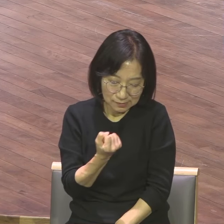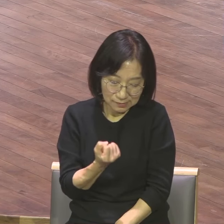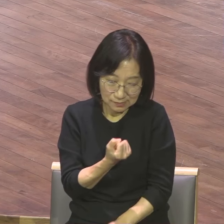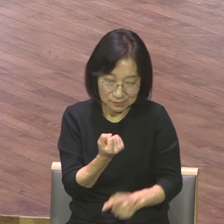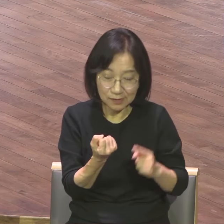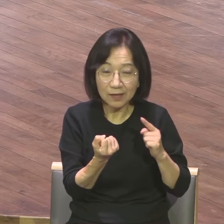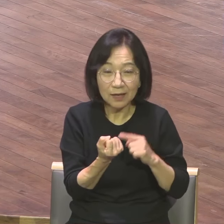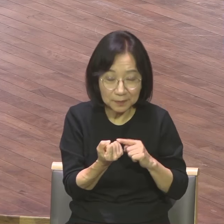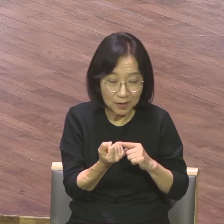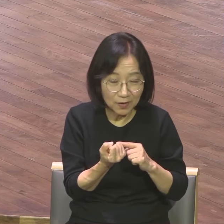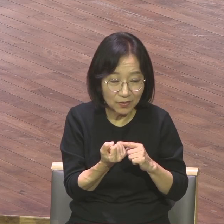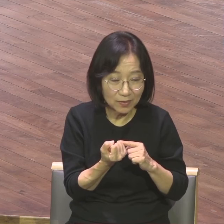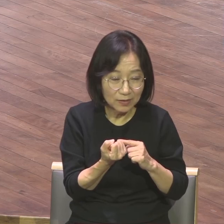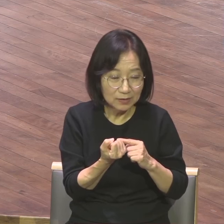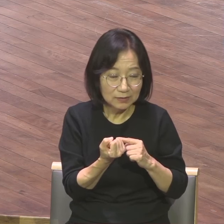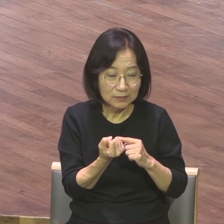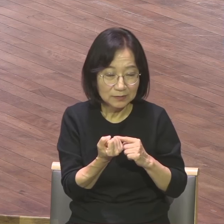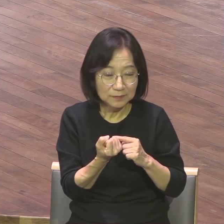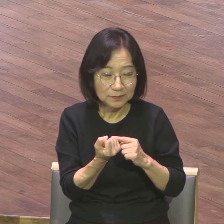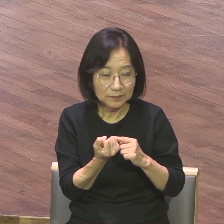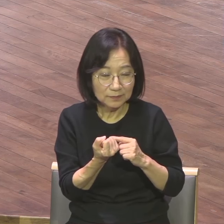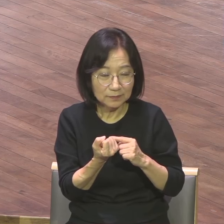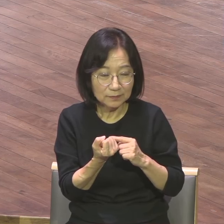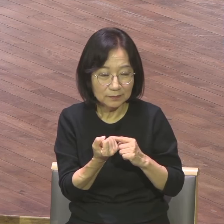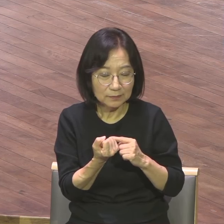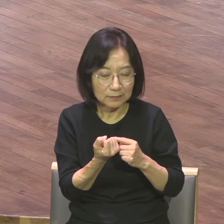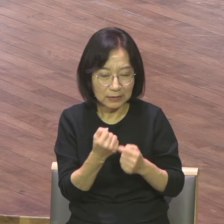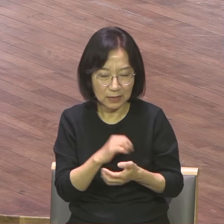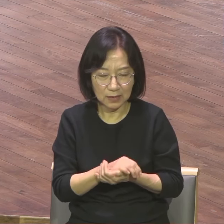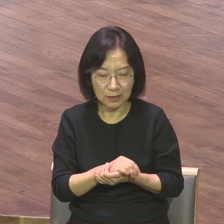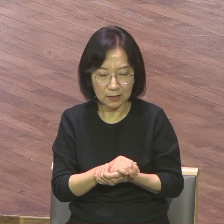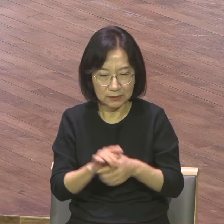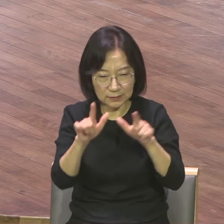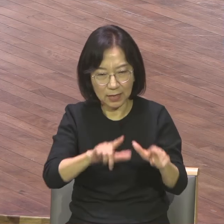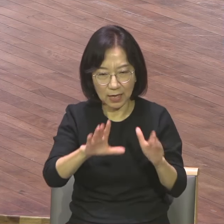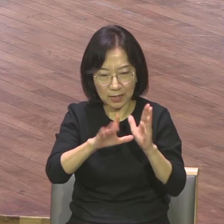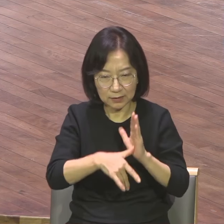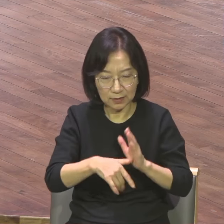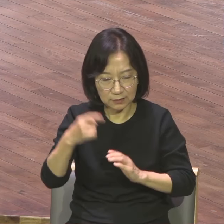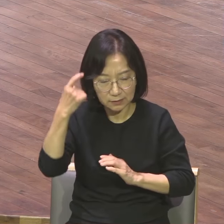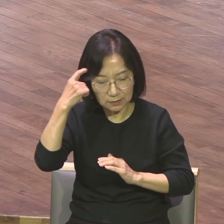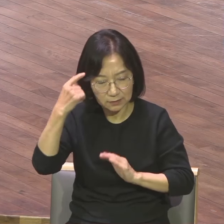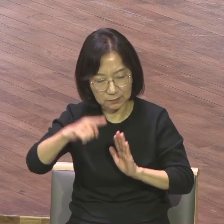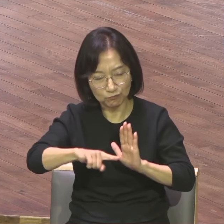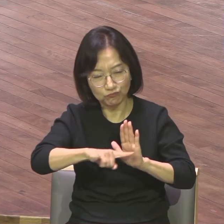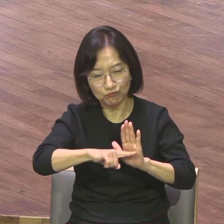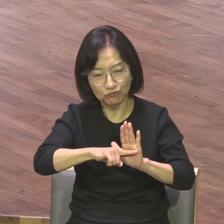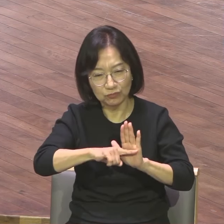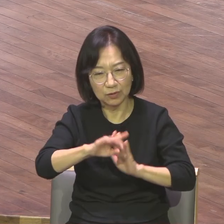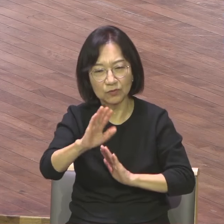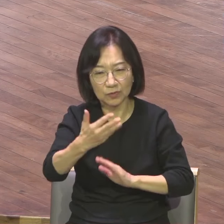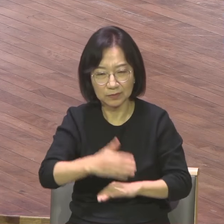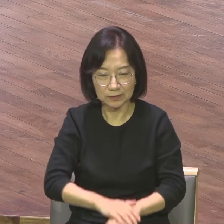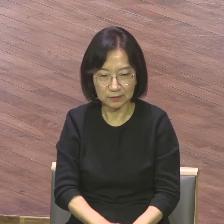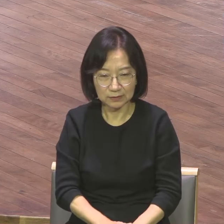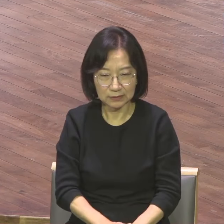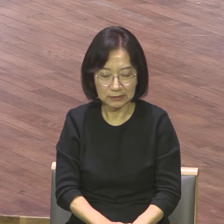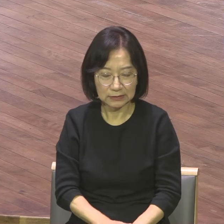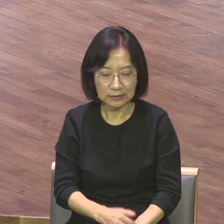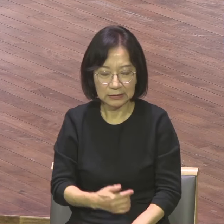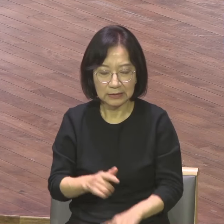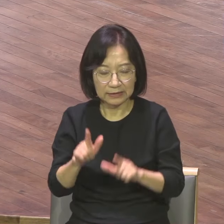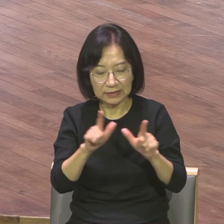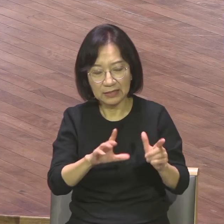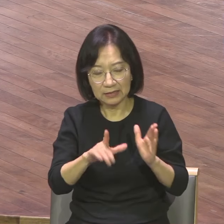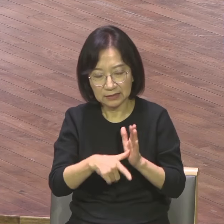사람의 삶에 뭐가 미쳤냐? 부정적 영향을 미칩니다. 부정적 영향을. 삶을